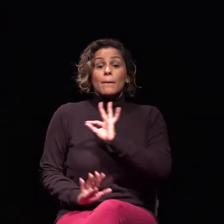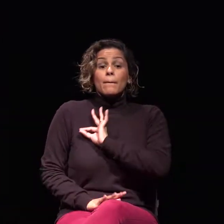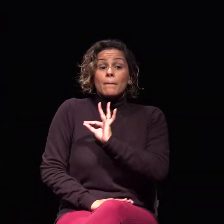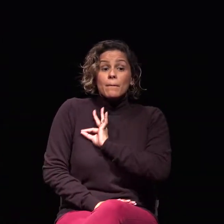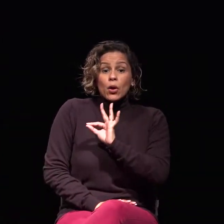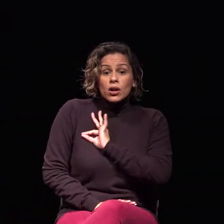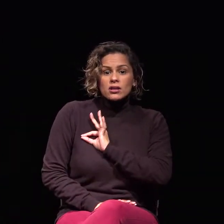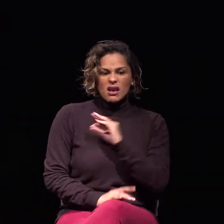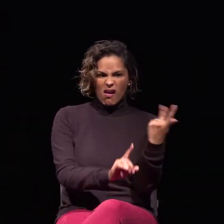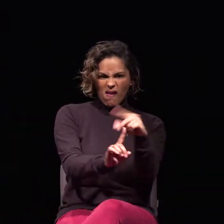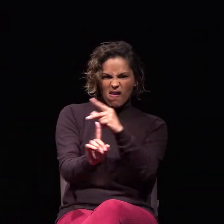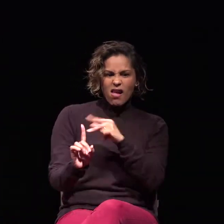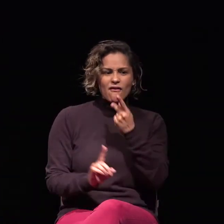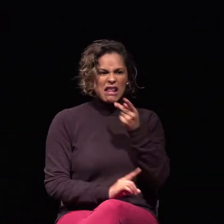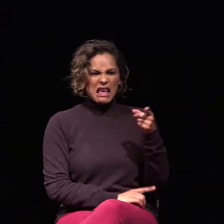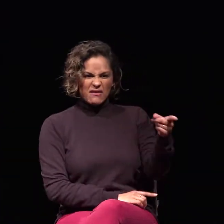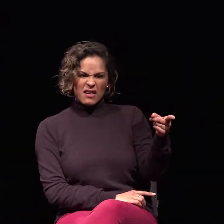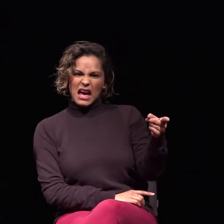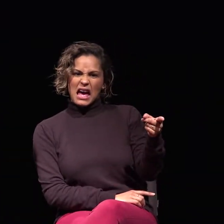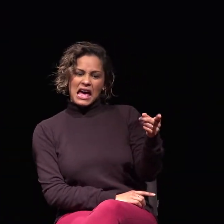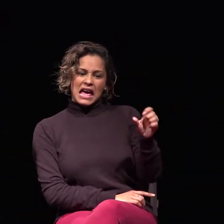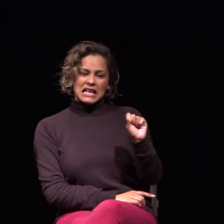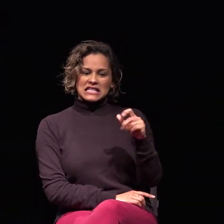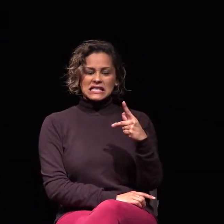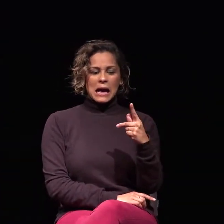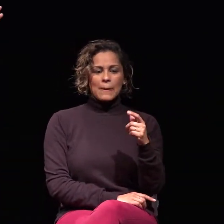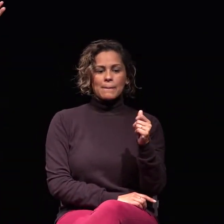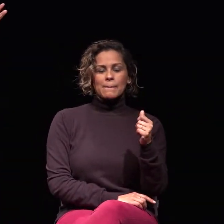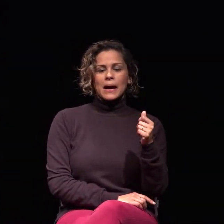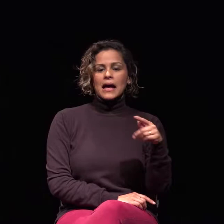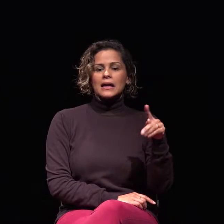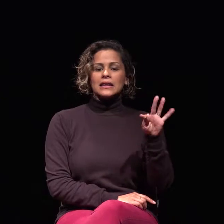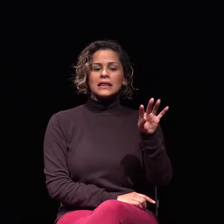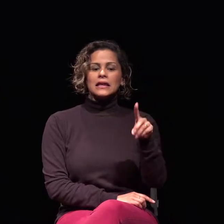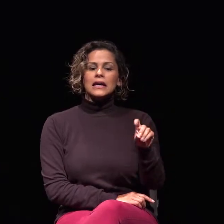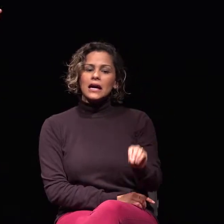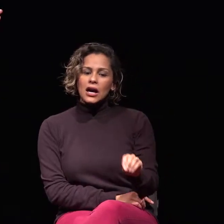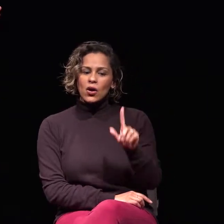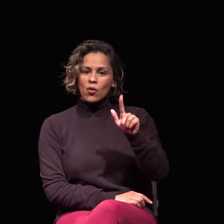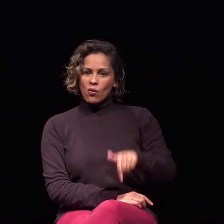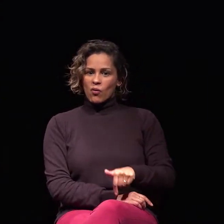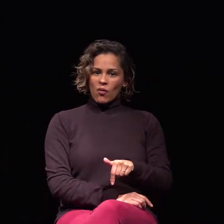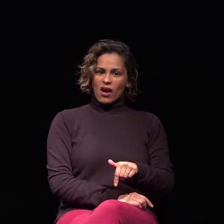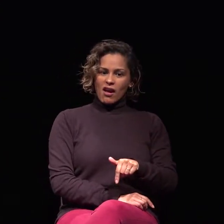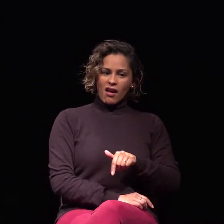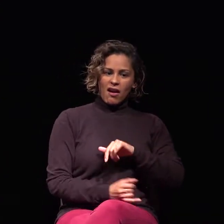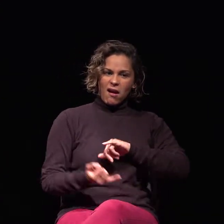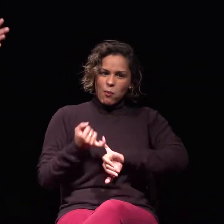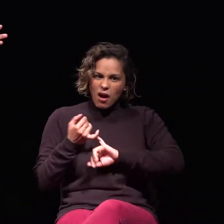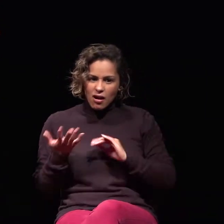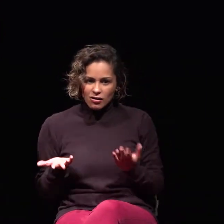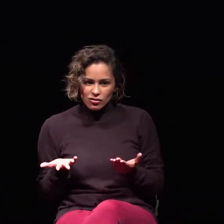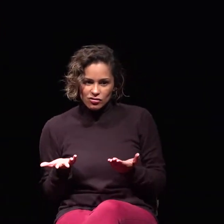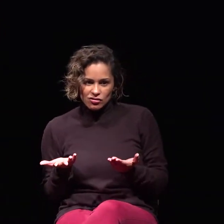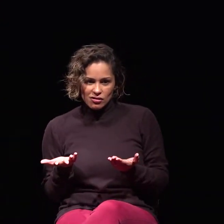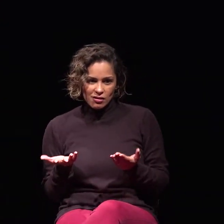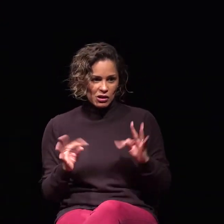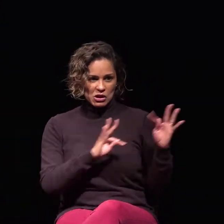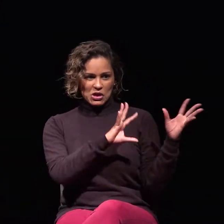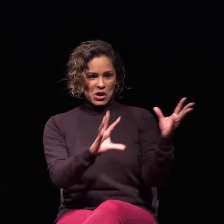torturadores nos chamavam de sapatonas, de amantes, nós éramos amantes de todos os homens da organização, nós